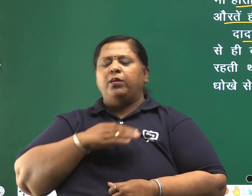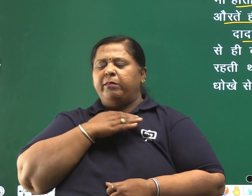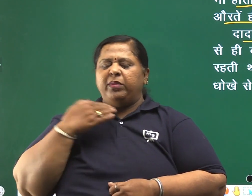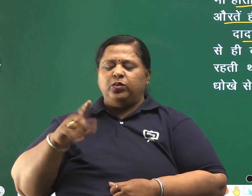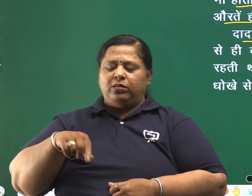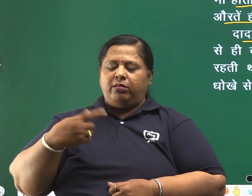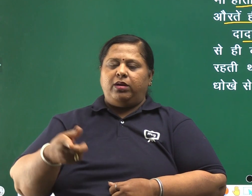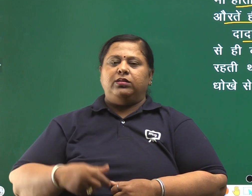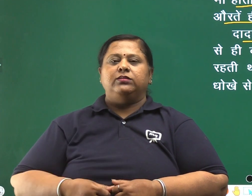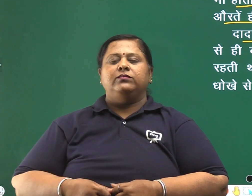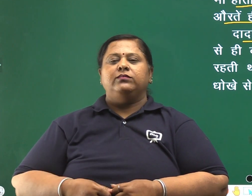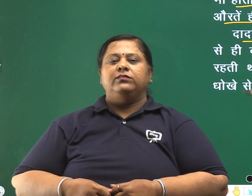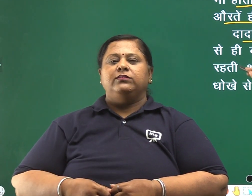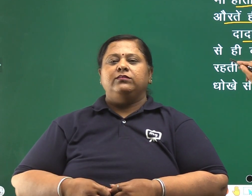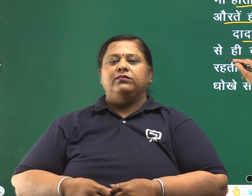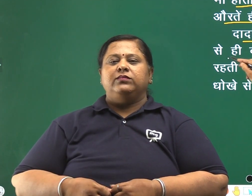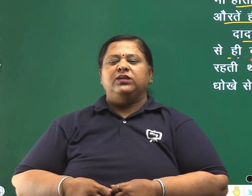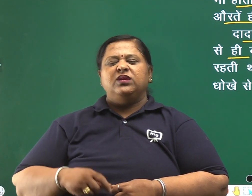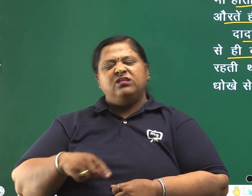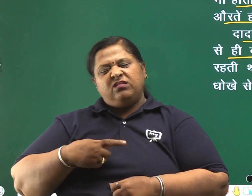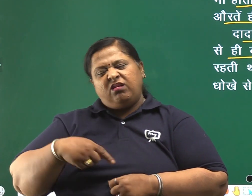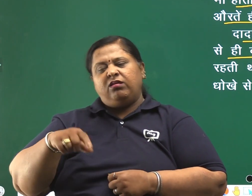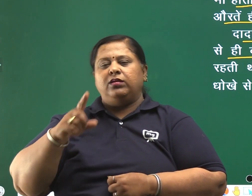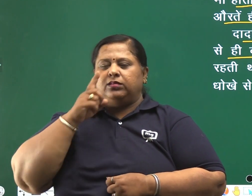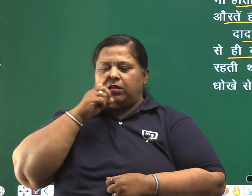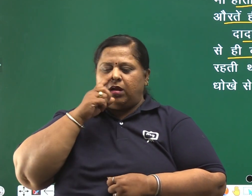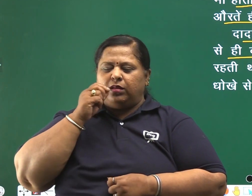मृत्यु के बाद से ही दादी माँ